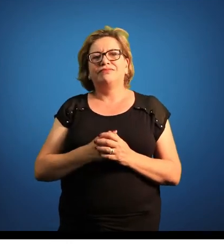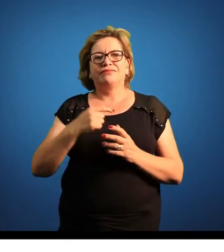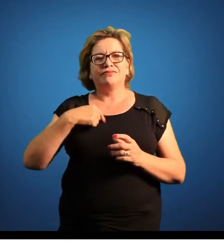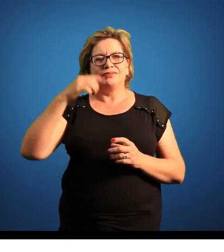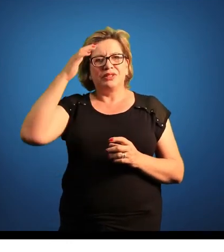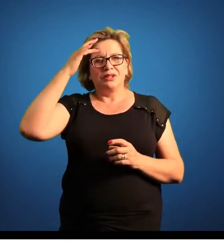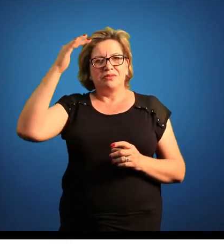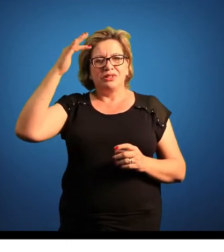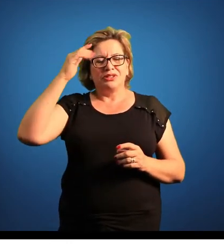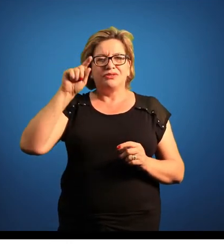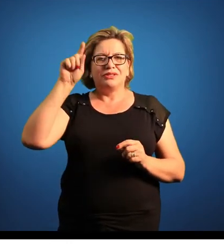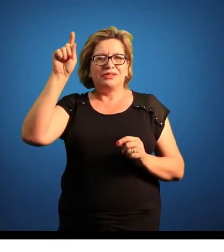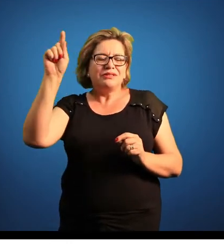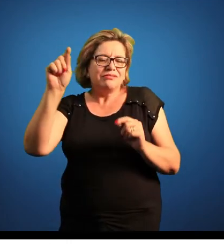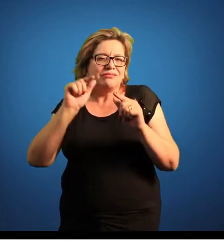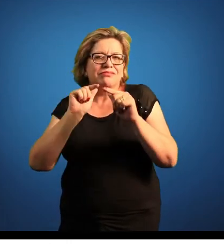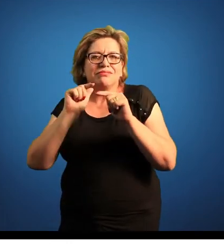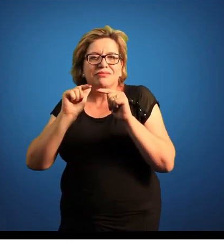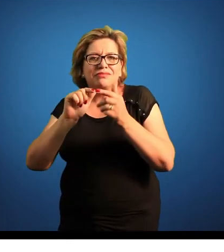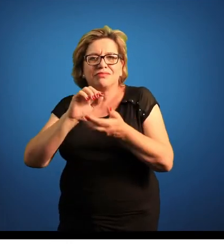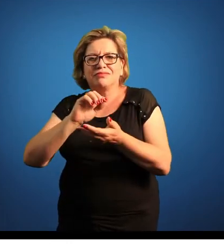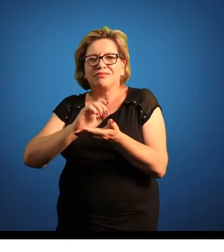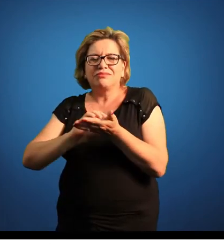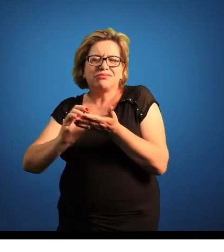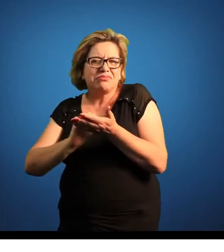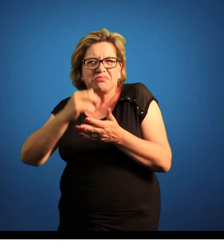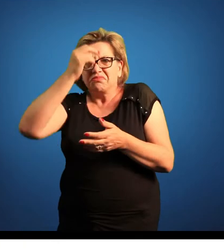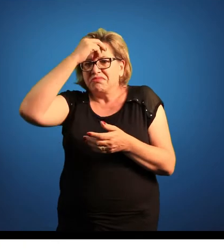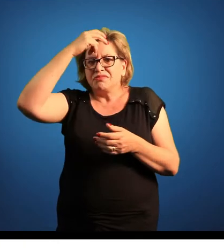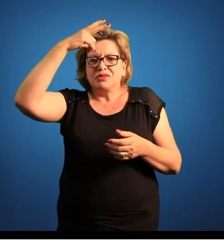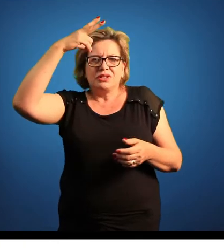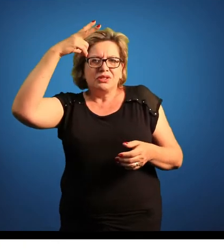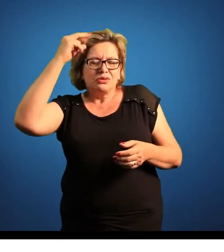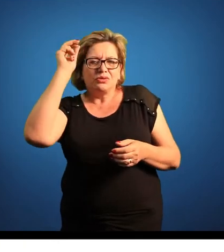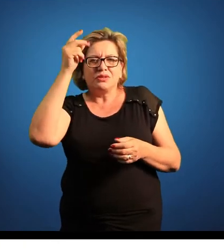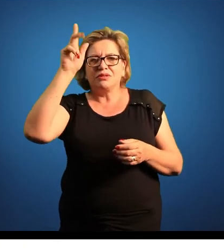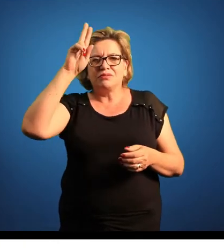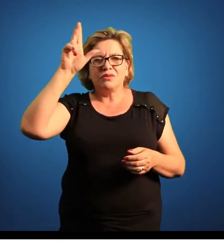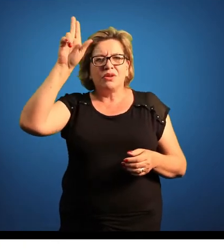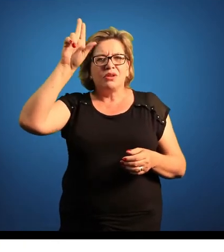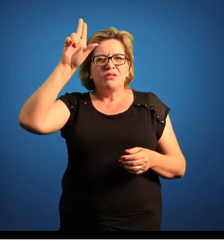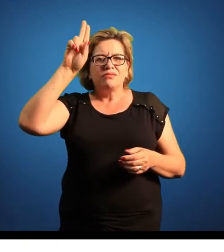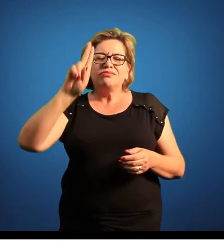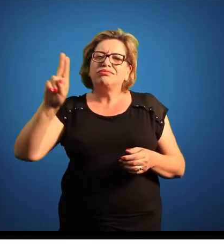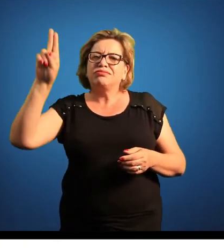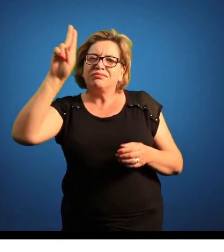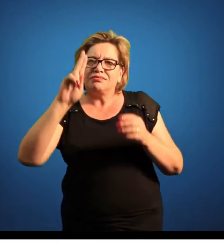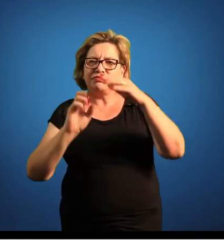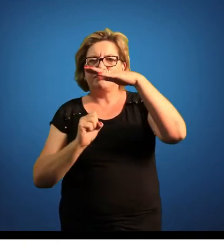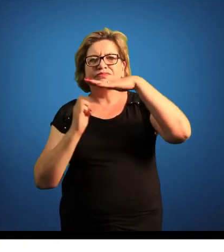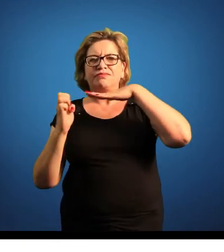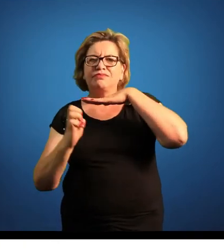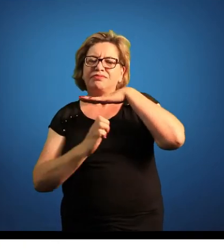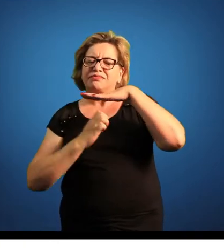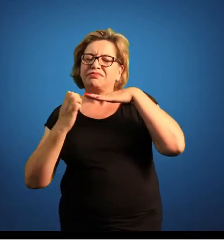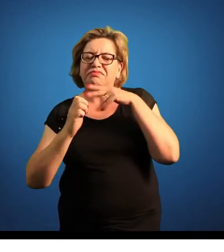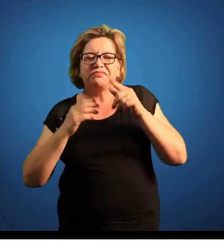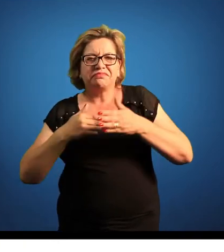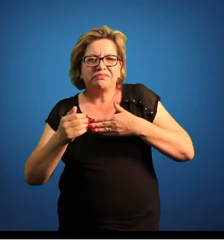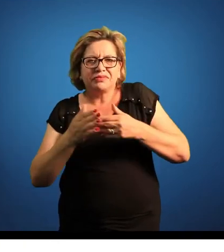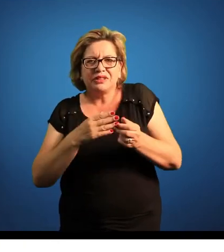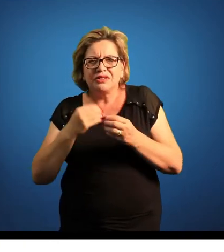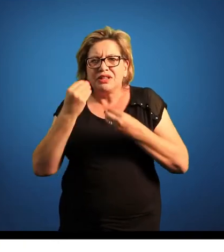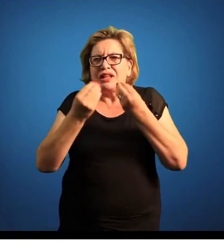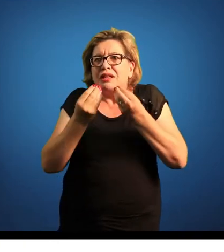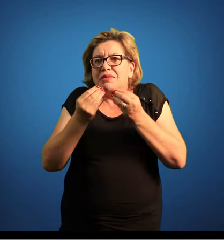Imagine você estar lá num setor, num departamento, seja numa prefeitura, numa universidade, numa empresa, indiferente. E você quer saber qual é